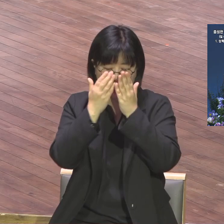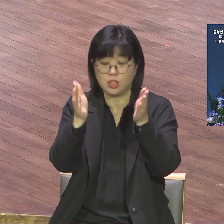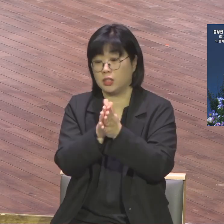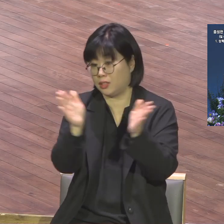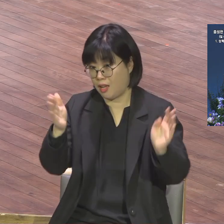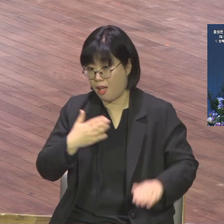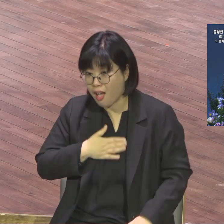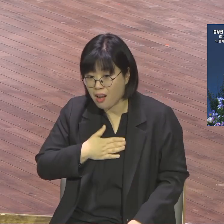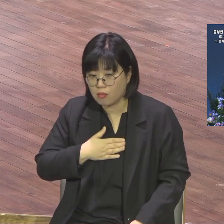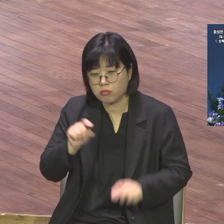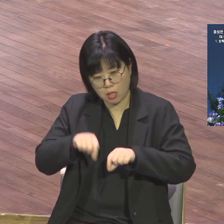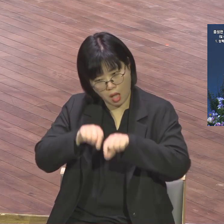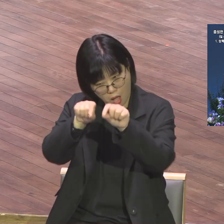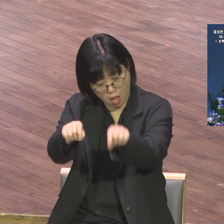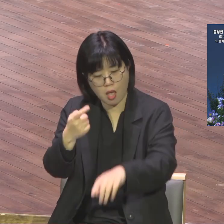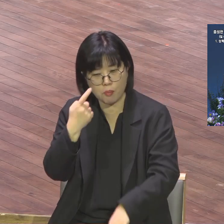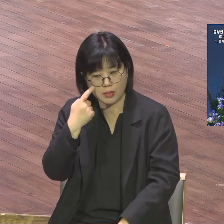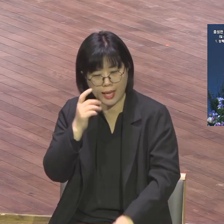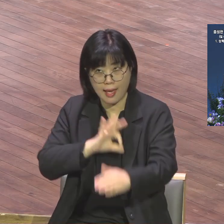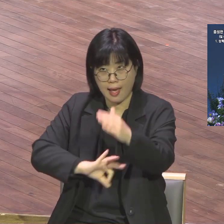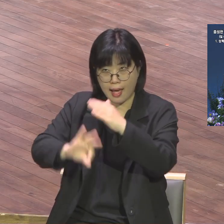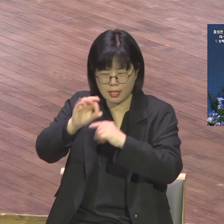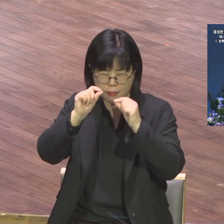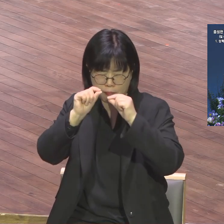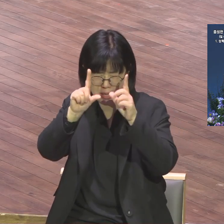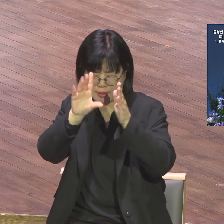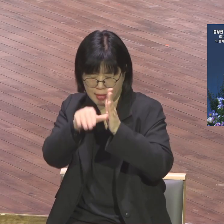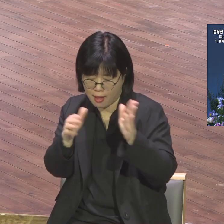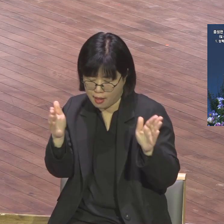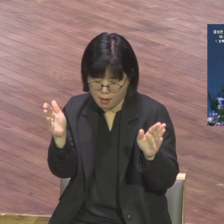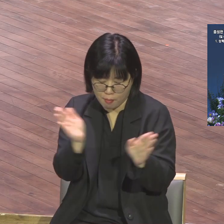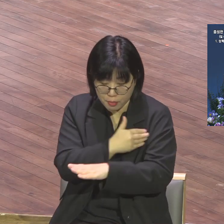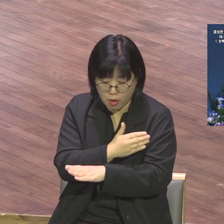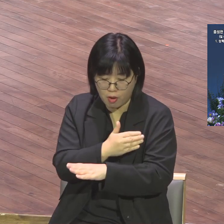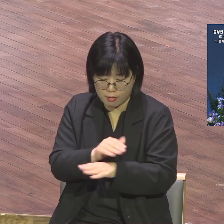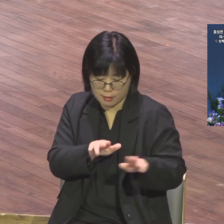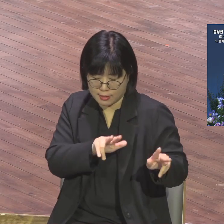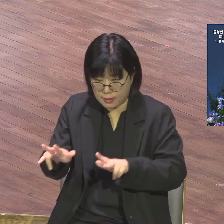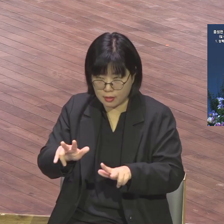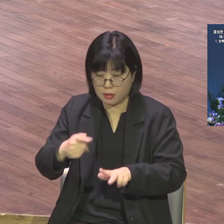내 환경에 있는 거 흑암이 싹 다 물러간다니까요.